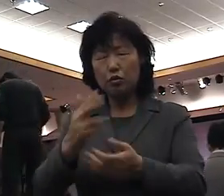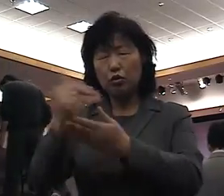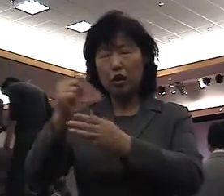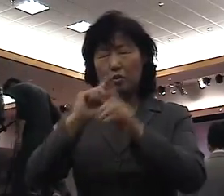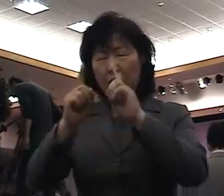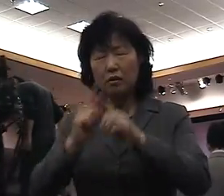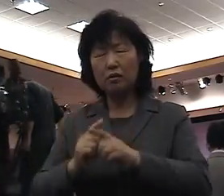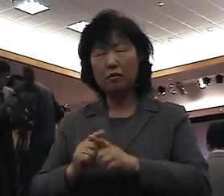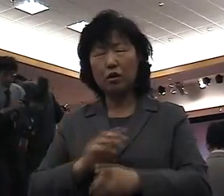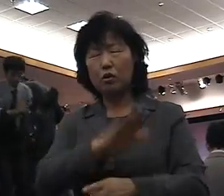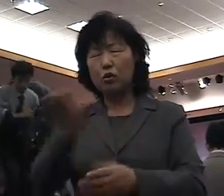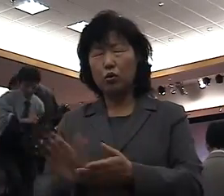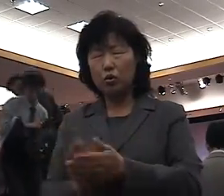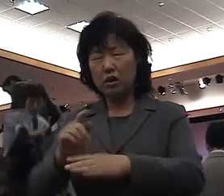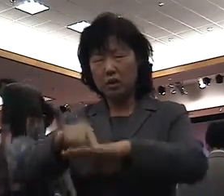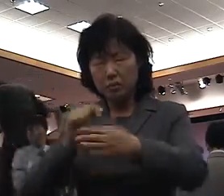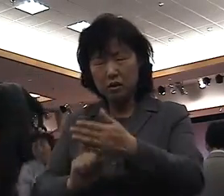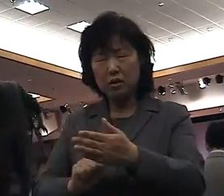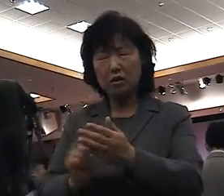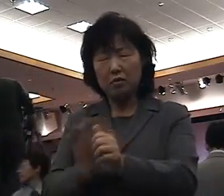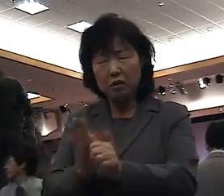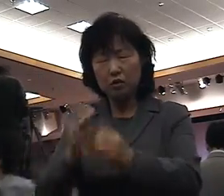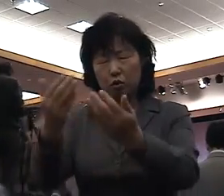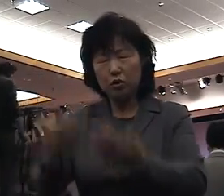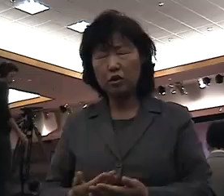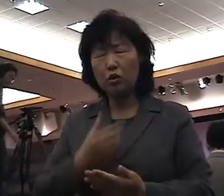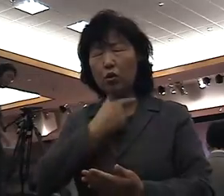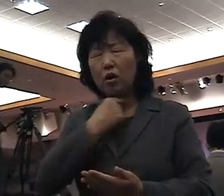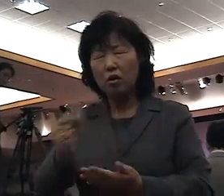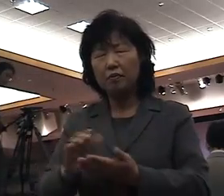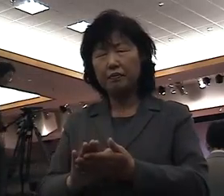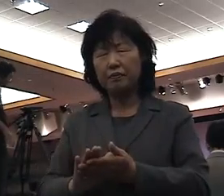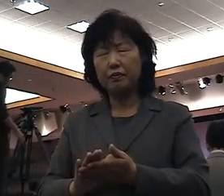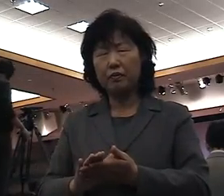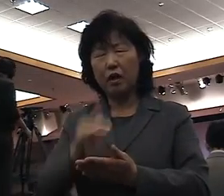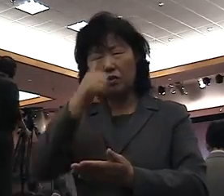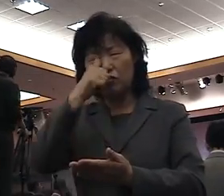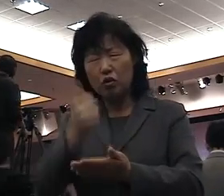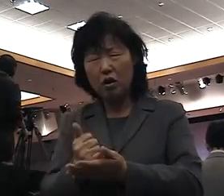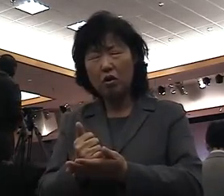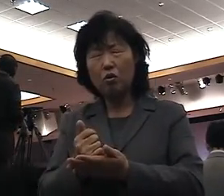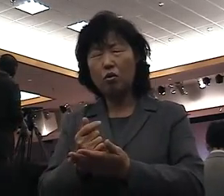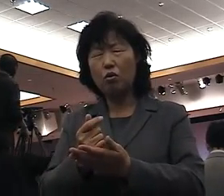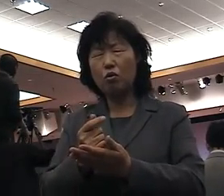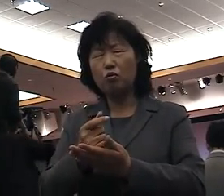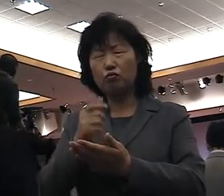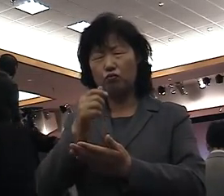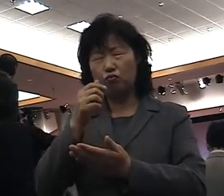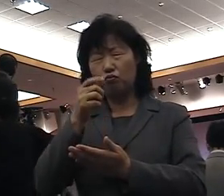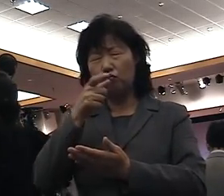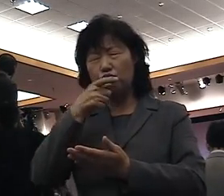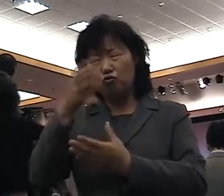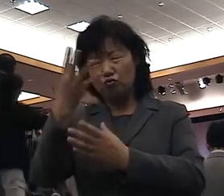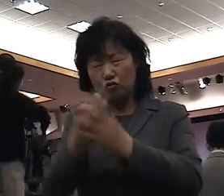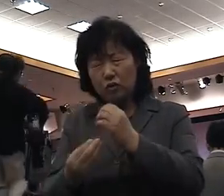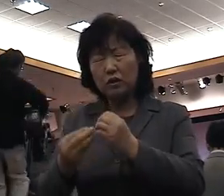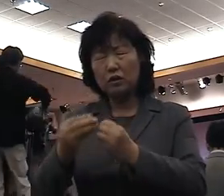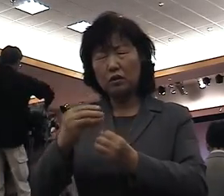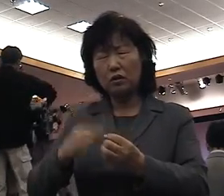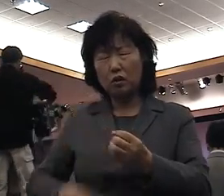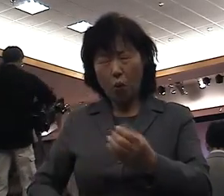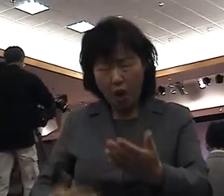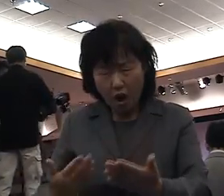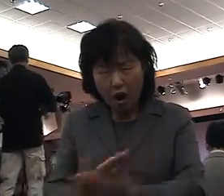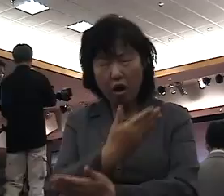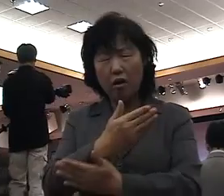말씀이 저희들의 심령을 어루만져 주시길 원합니다. 죄로 물든 영혼이 회개하는 역사가 있게 하시고